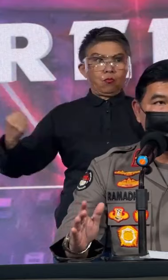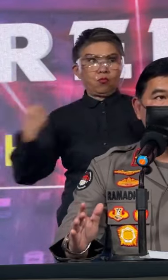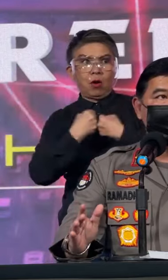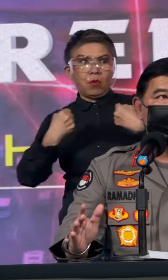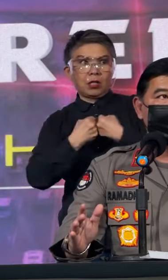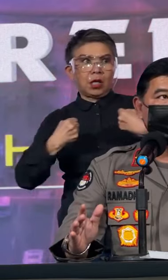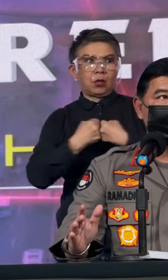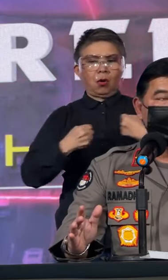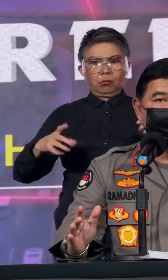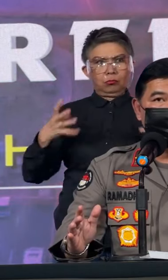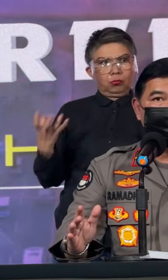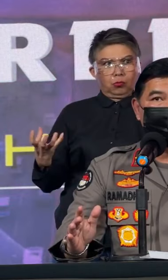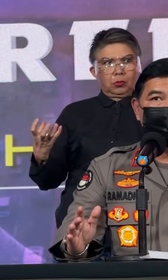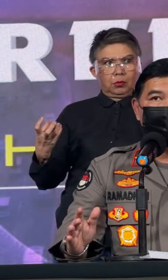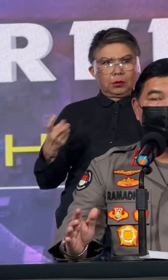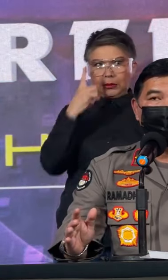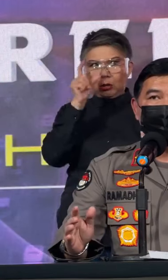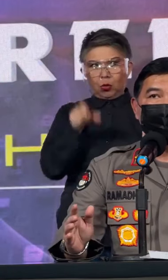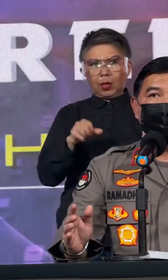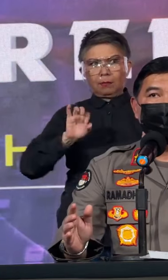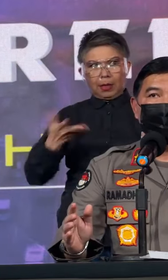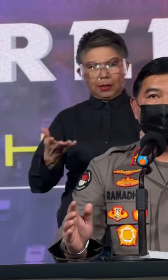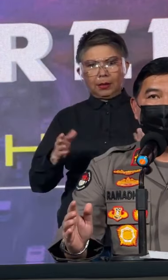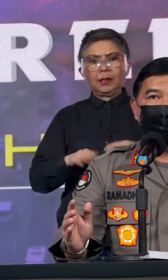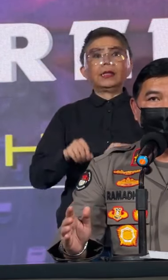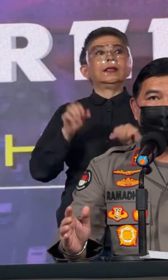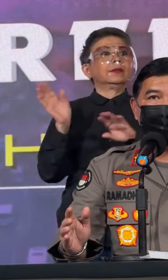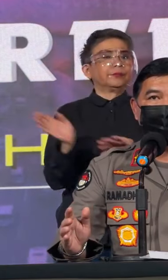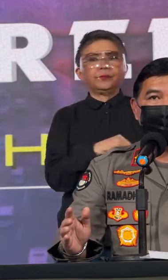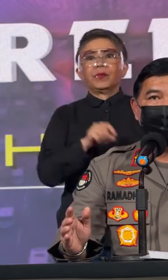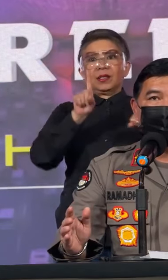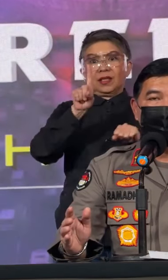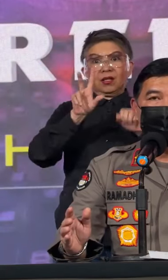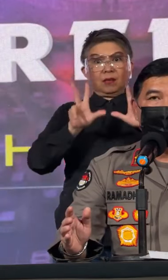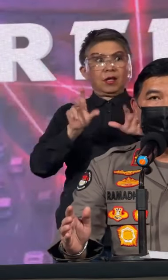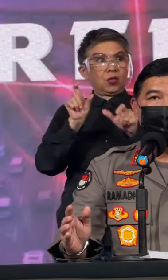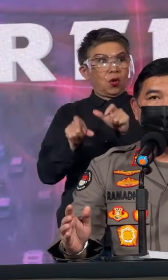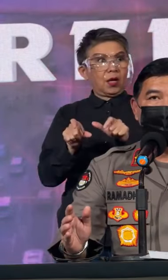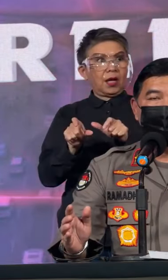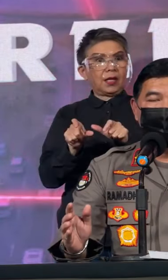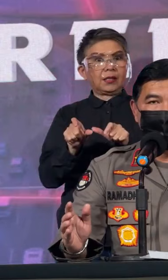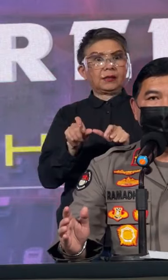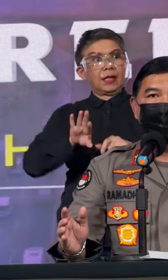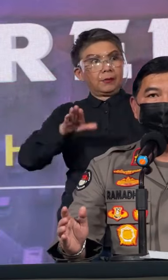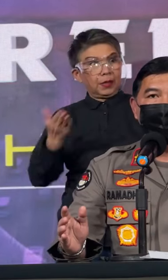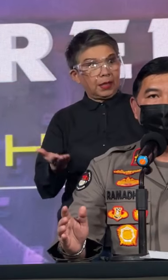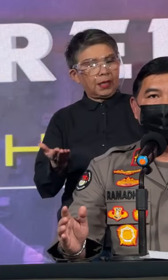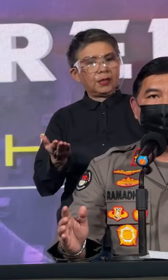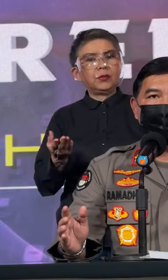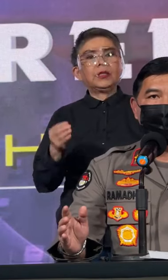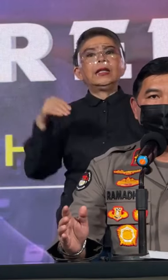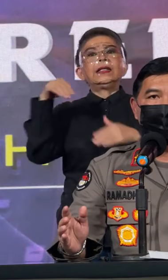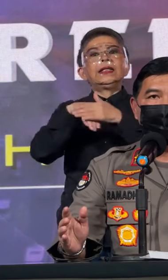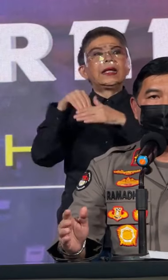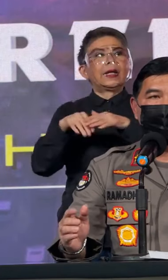adalah bagian dari kelompok tersebut, sedangkan 18 yang meninggal